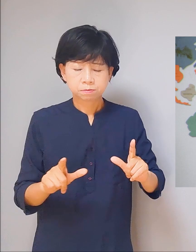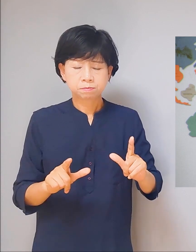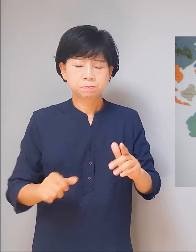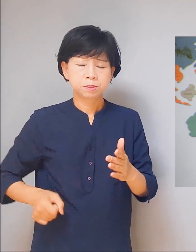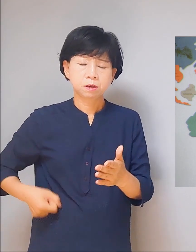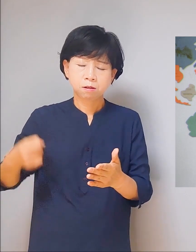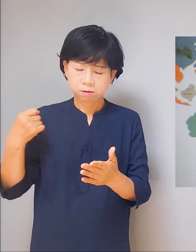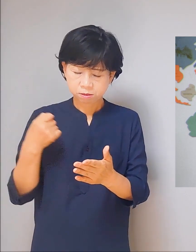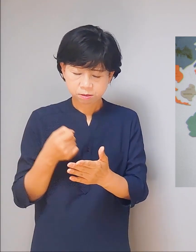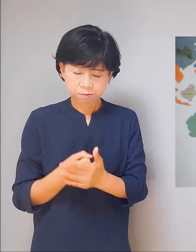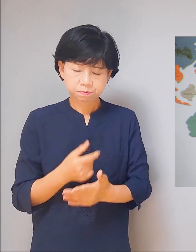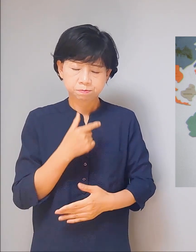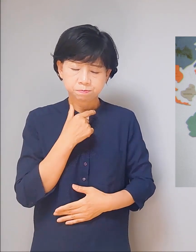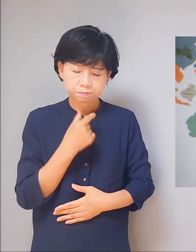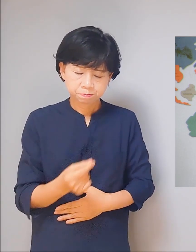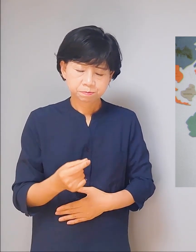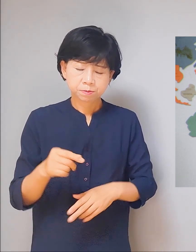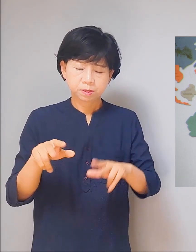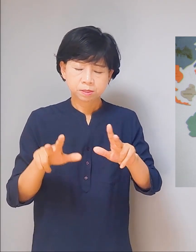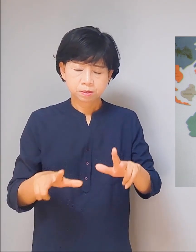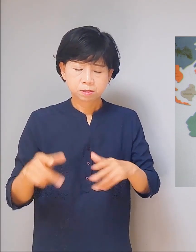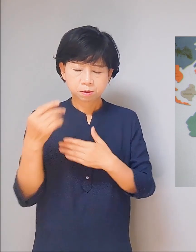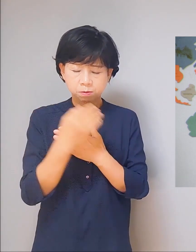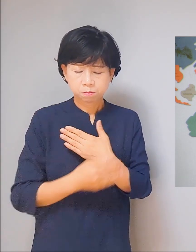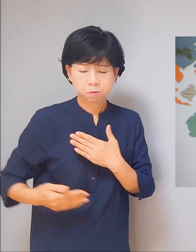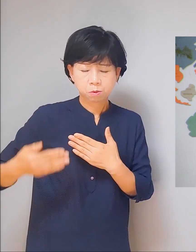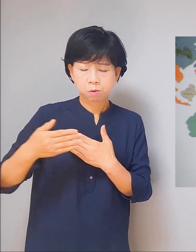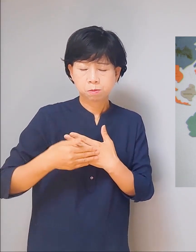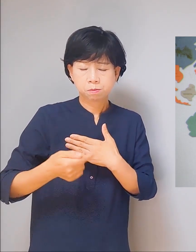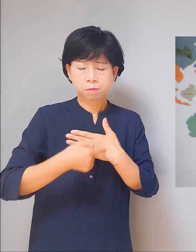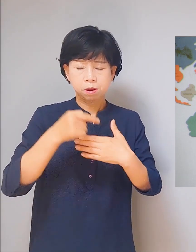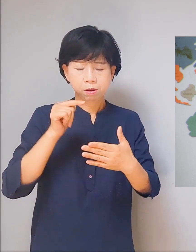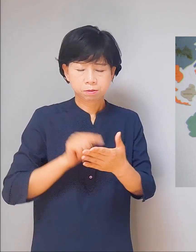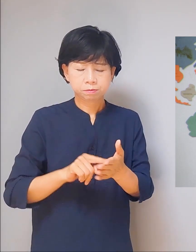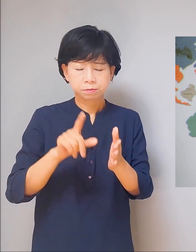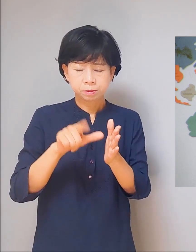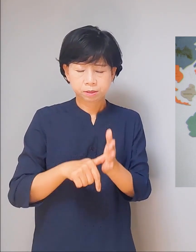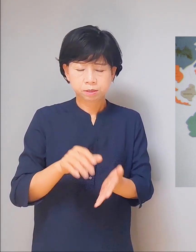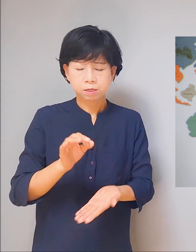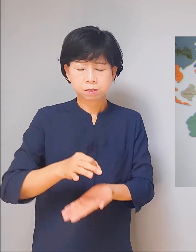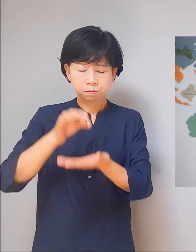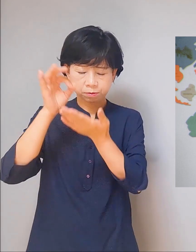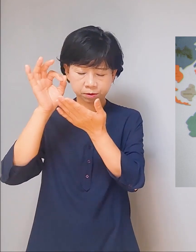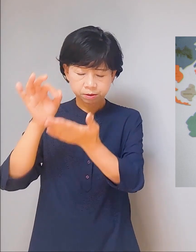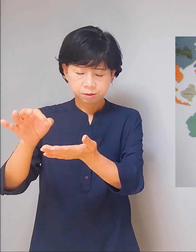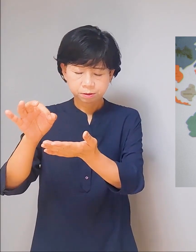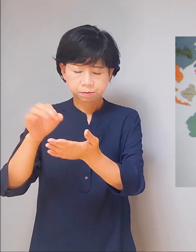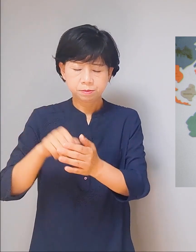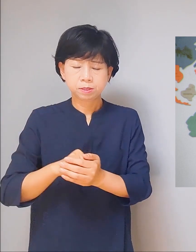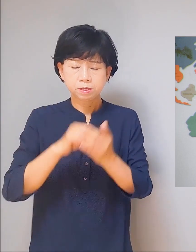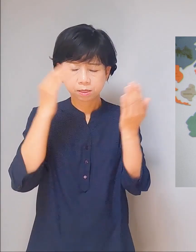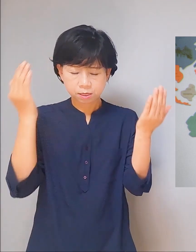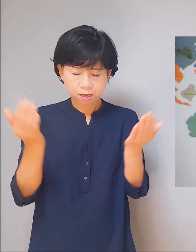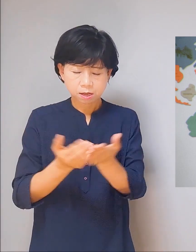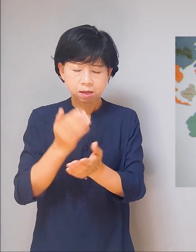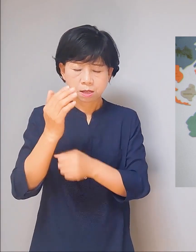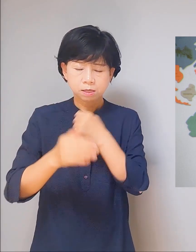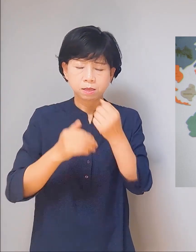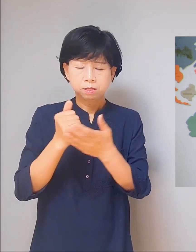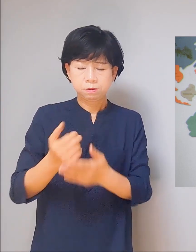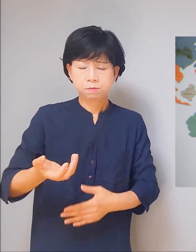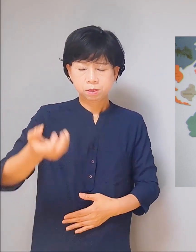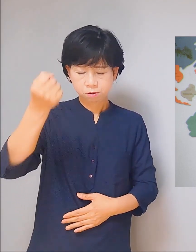결단이 있기를 원합니다. 이 시간에도 몸드리고 마음드리고 시간드리며 예물로 올려드립니다. 다 하나님의